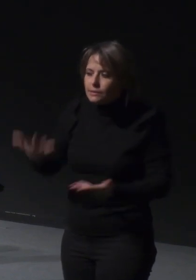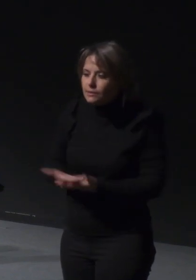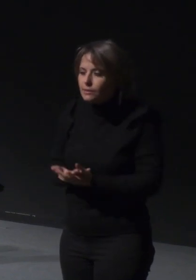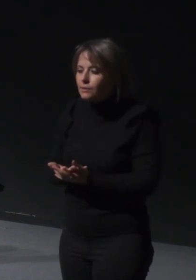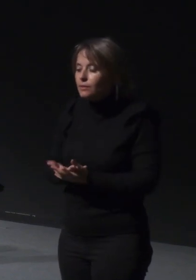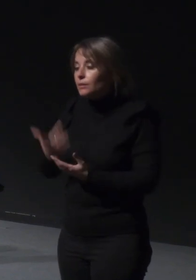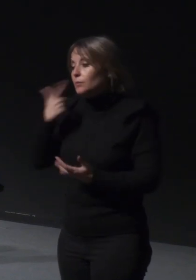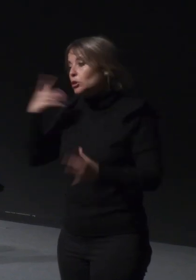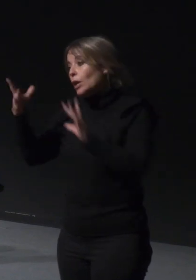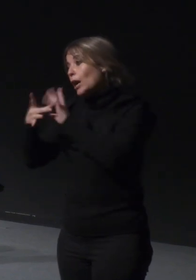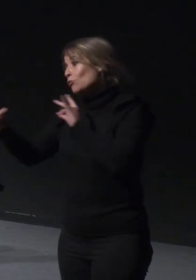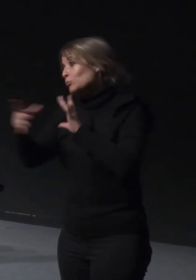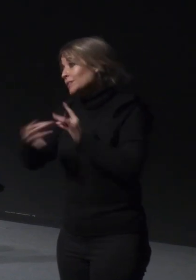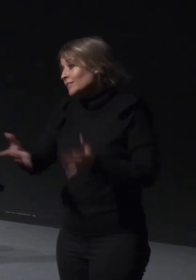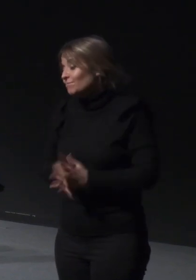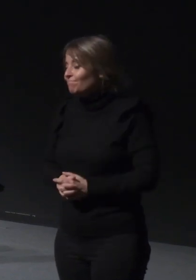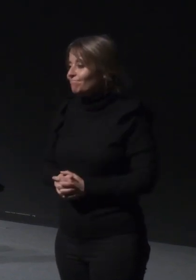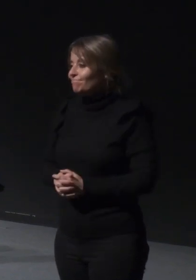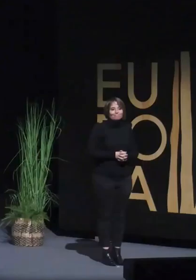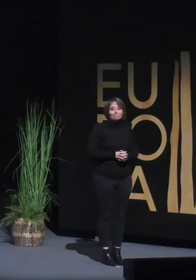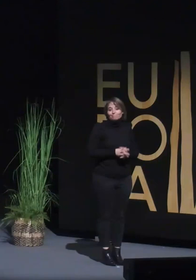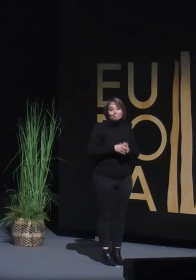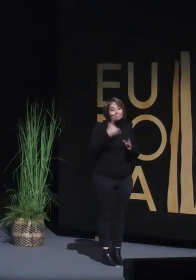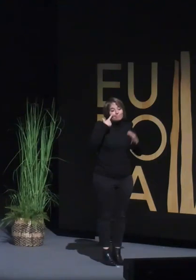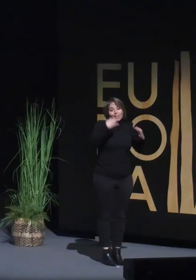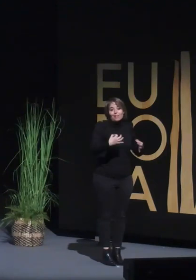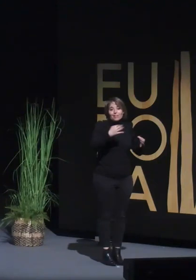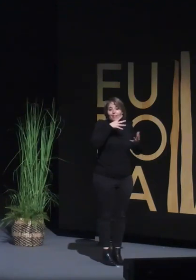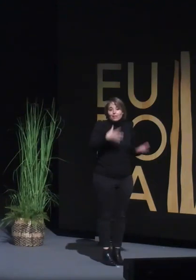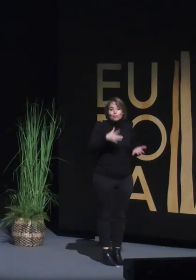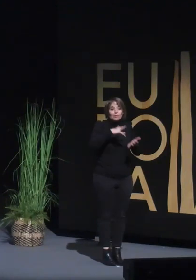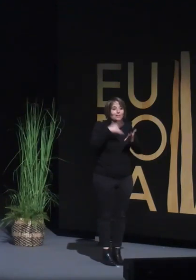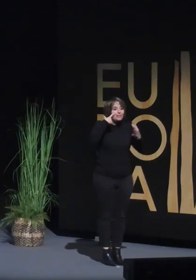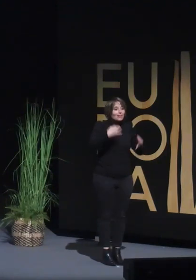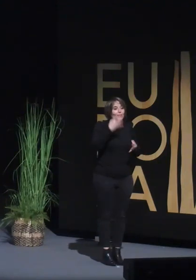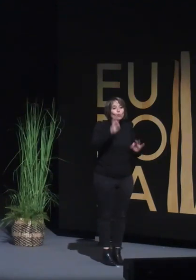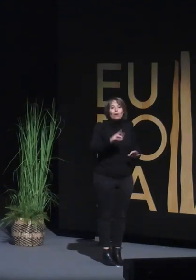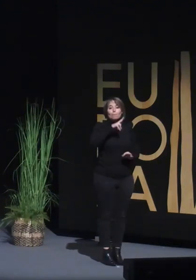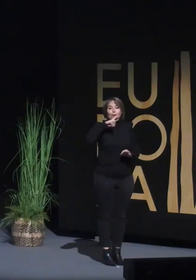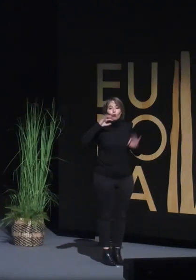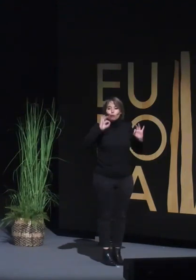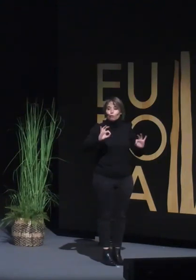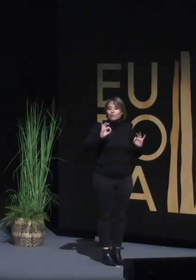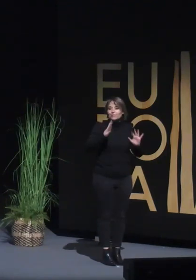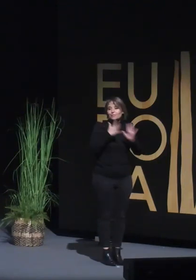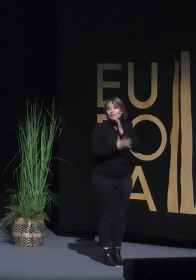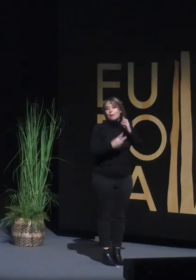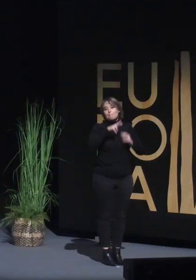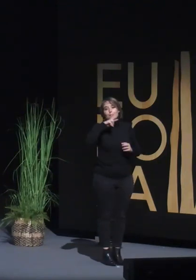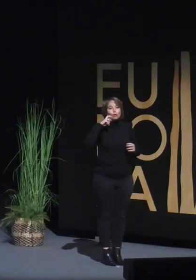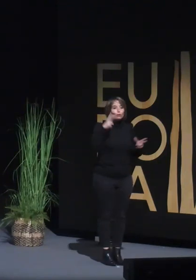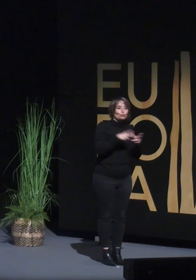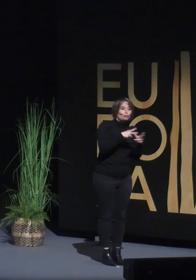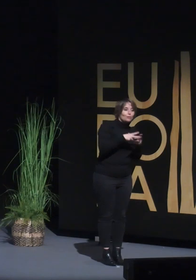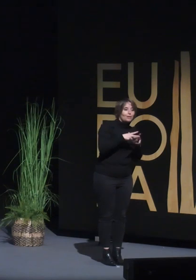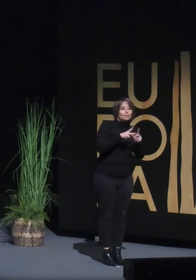me lo retiro. Ya. Sí, sí, pero es una realidad que tenemos. Pero es lo que pasa con los valores, ¿no? Por eso decimos que hay valores sociales,